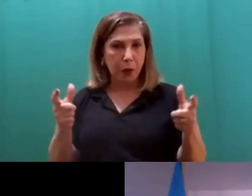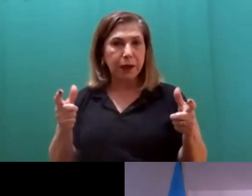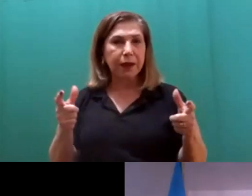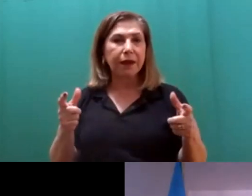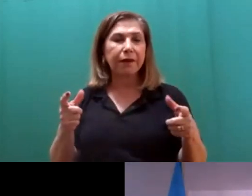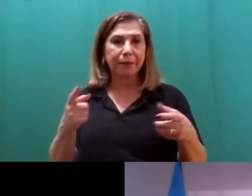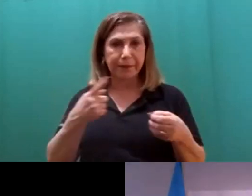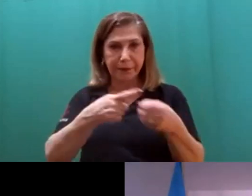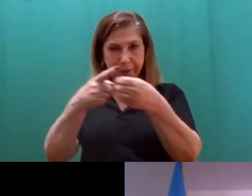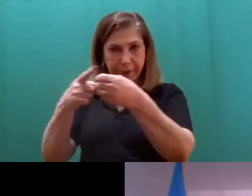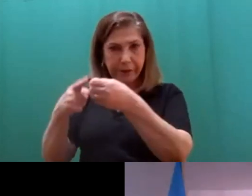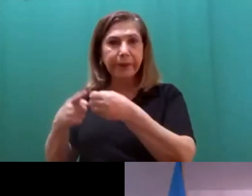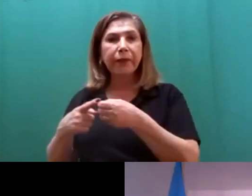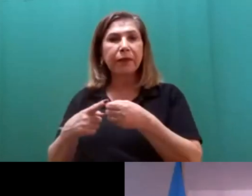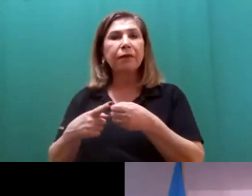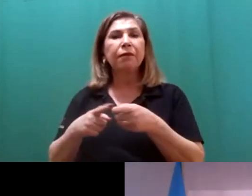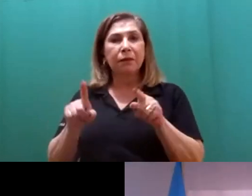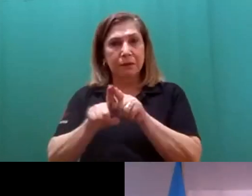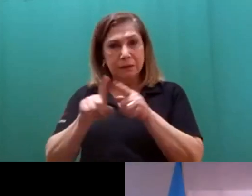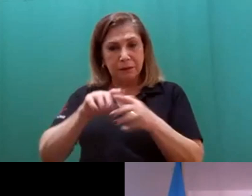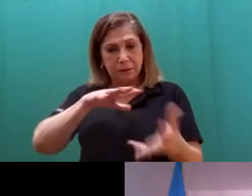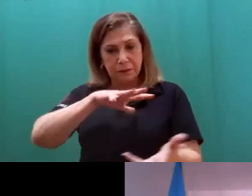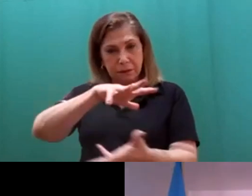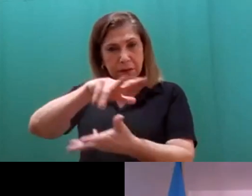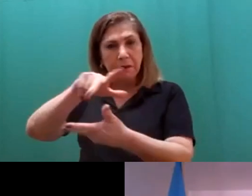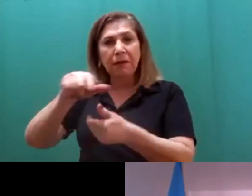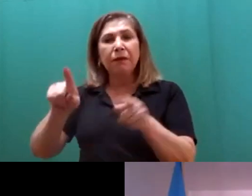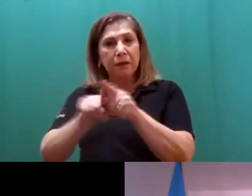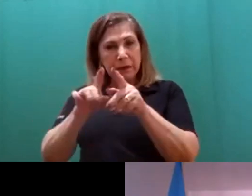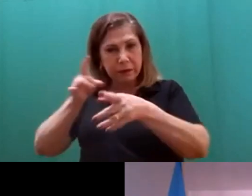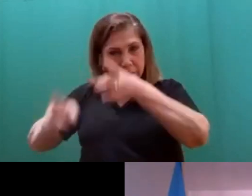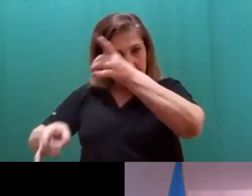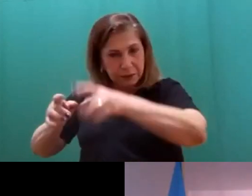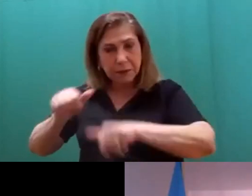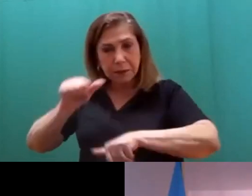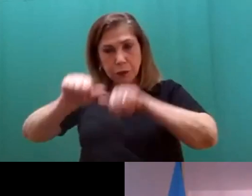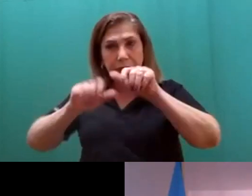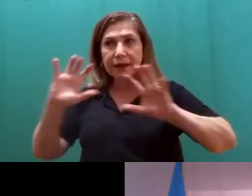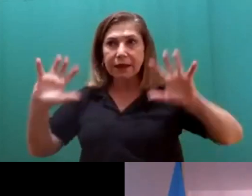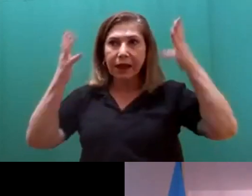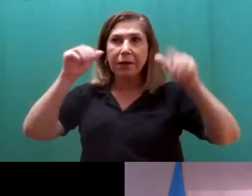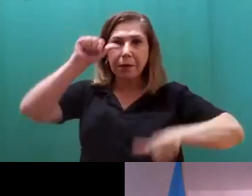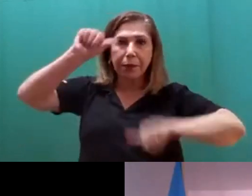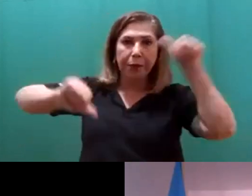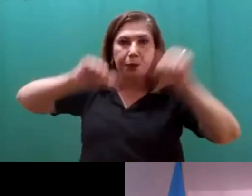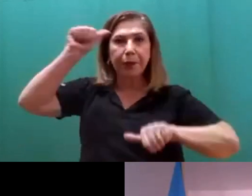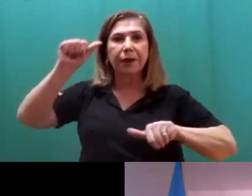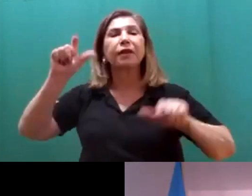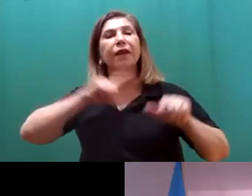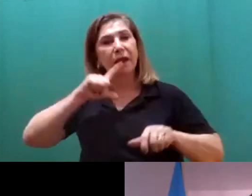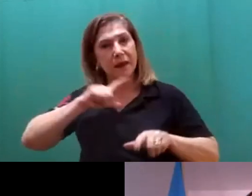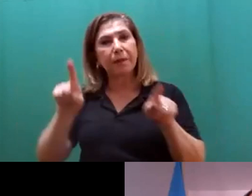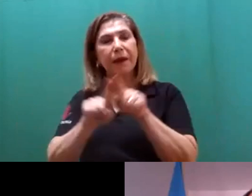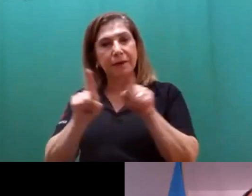continentes e também as perdas ou desperdícios, também as mudanças climáticas. Temos que gerar essas soluções locais